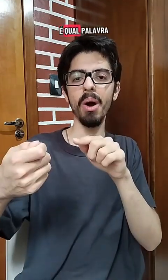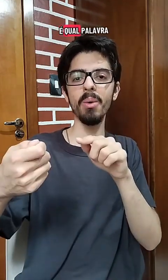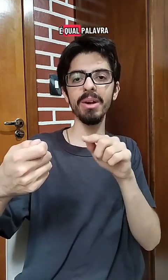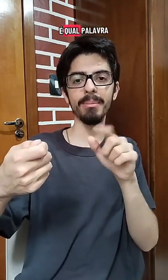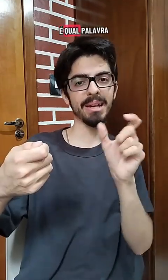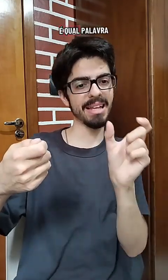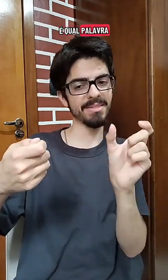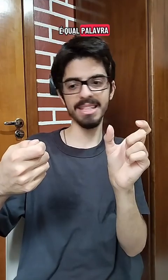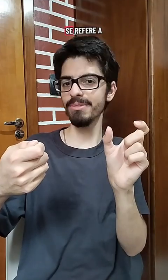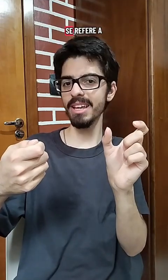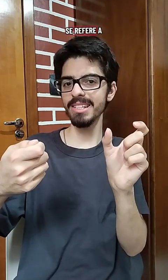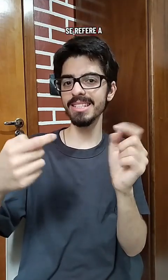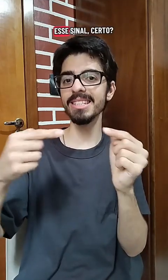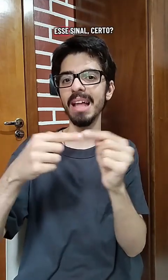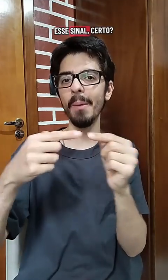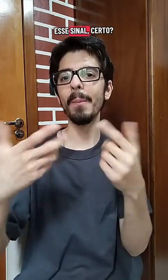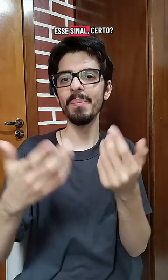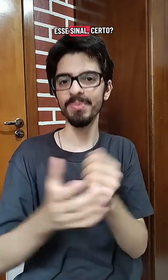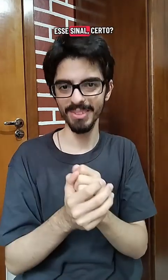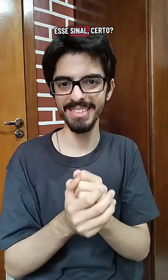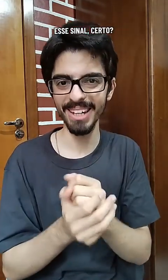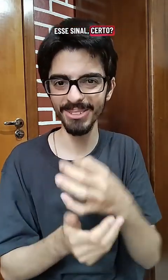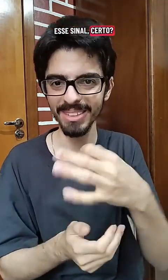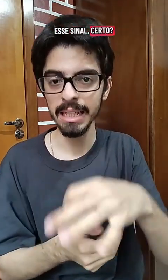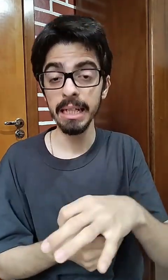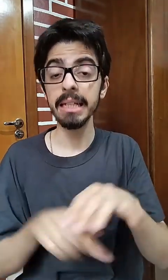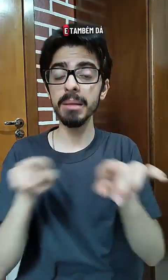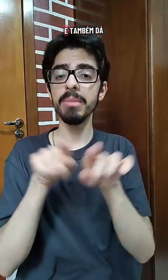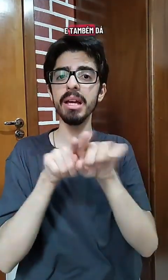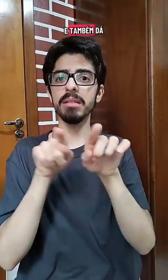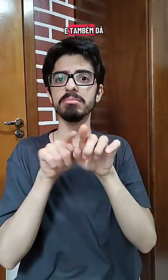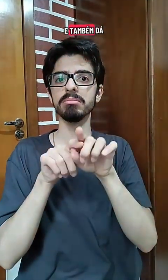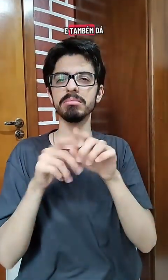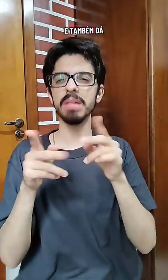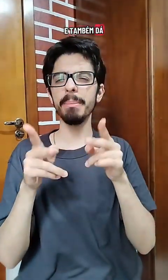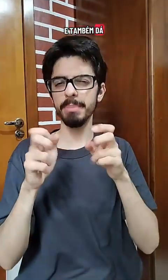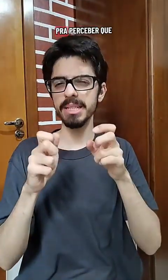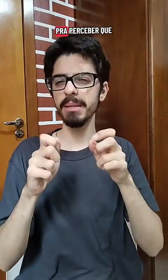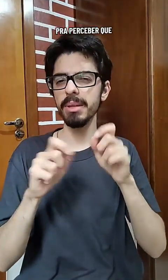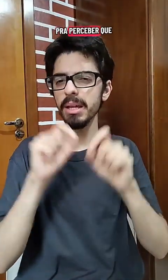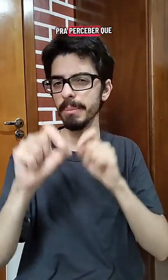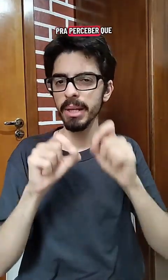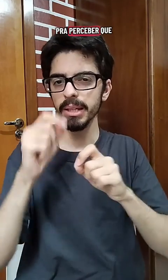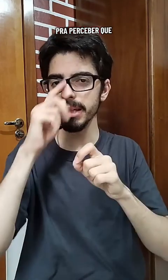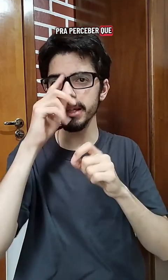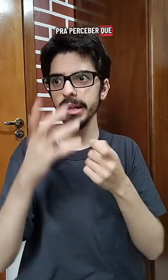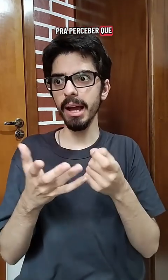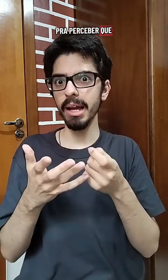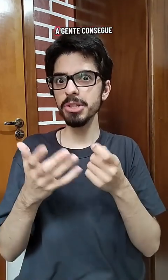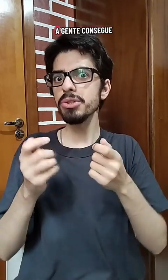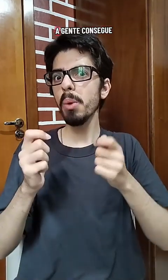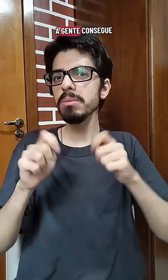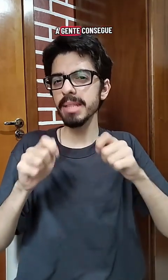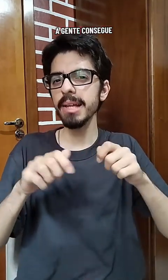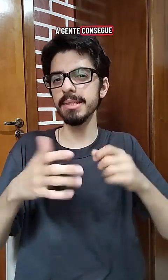qual palavra se refere a esse sinal, certo? E também dá pra perceber que a gente consegue